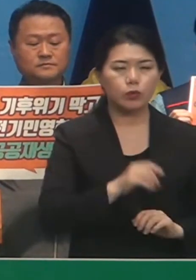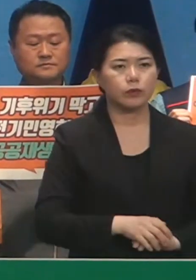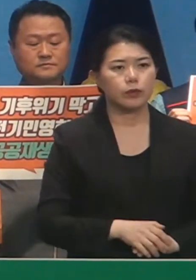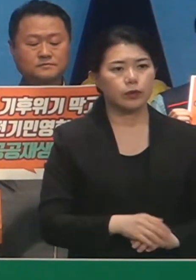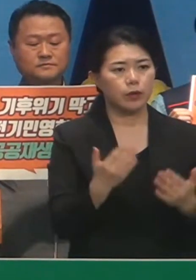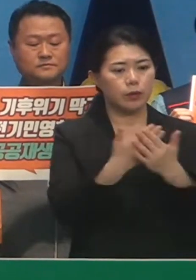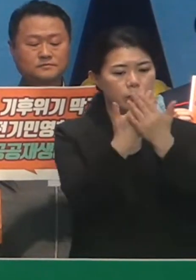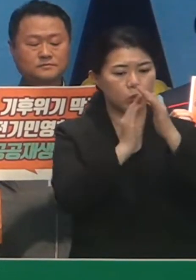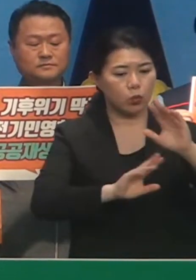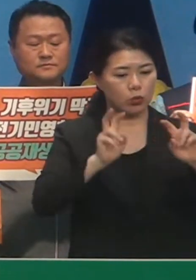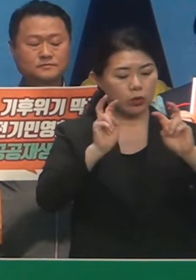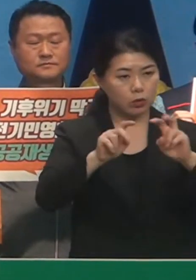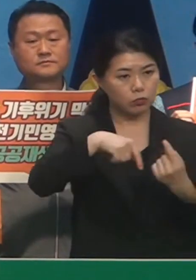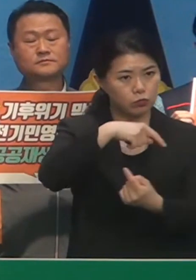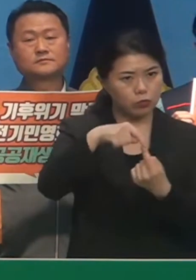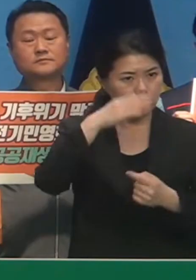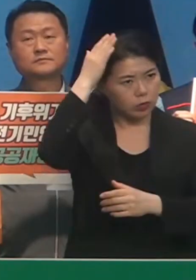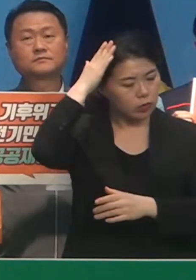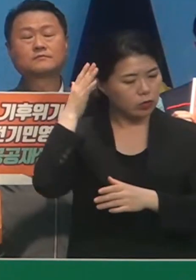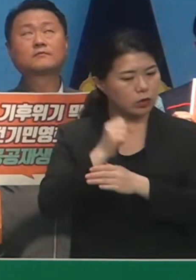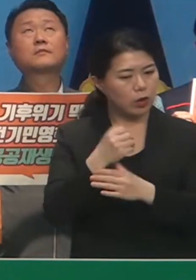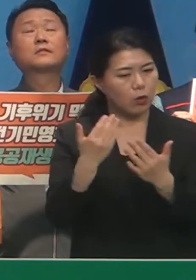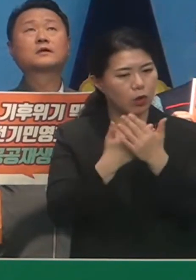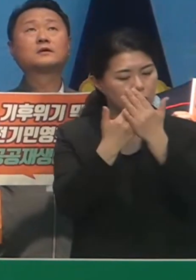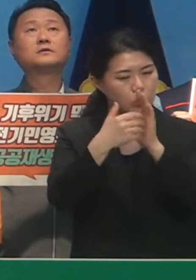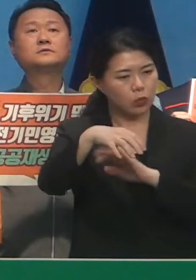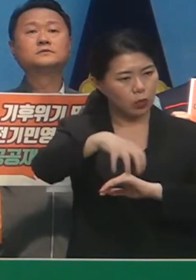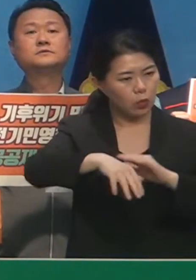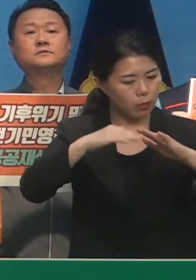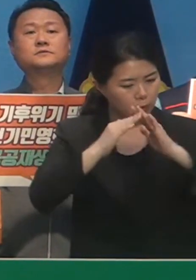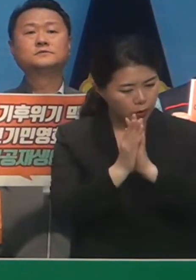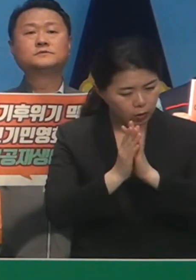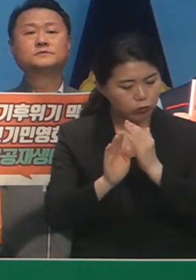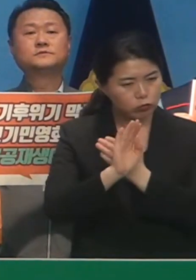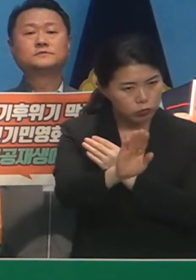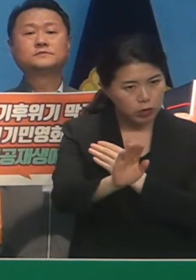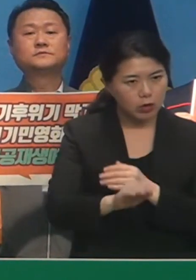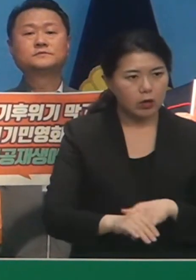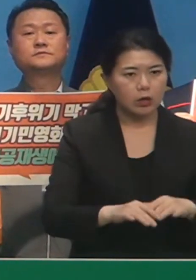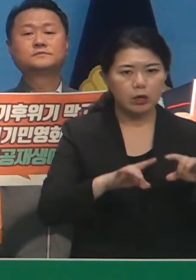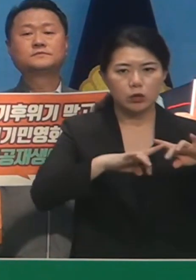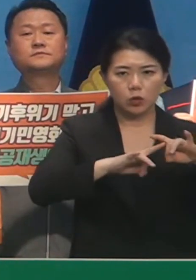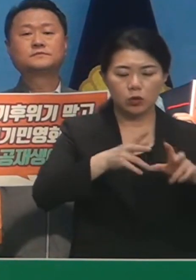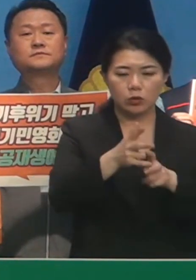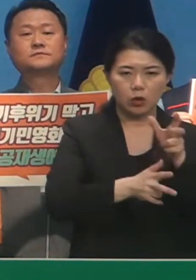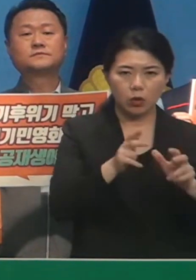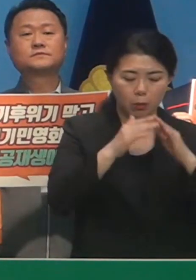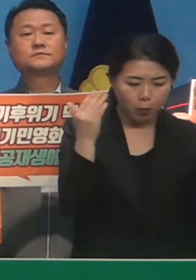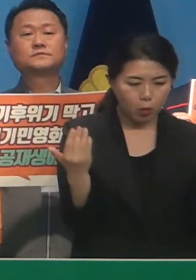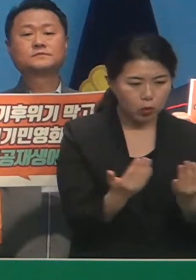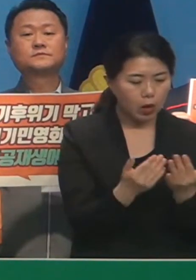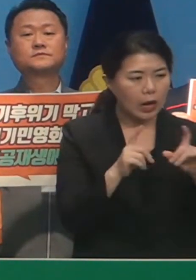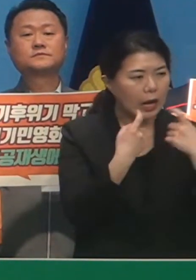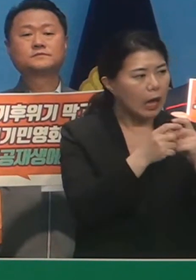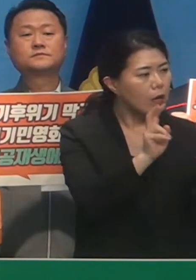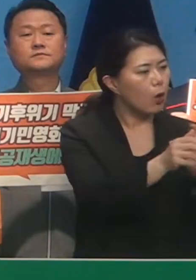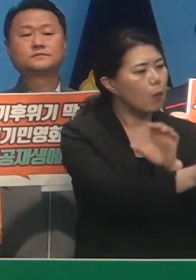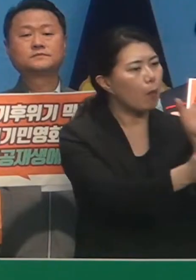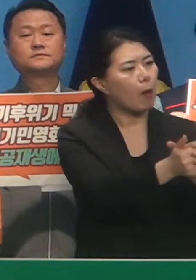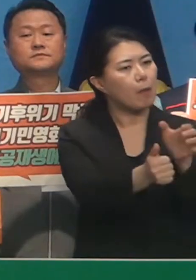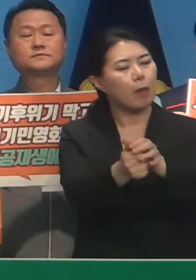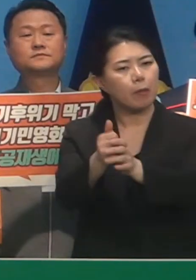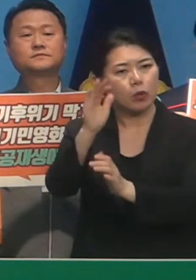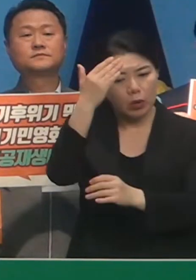발전 공기업이 운영하는 석탄 발효발전소까지 폐쇄되고 나면 전력산업 전체가 민영화되어